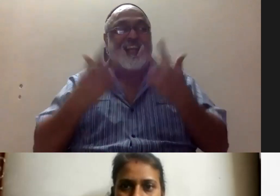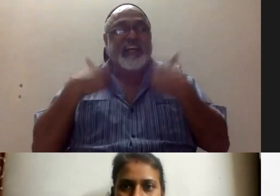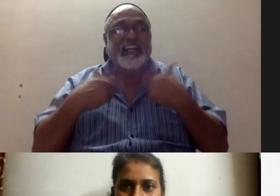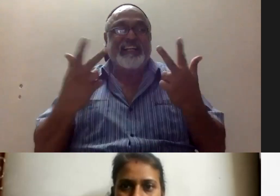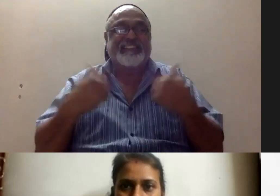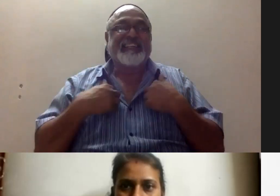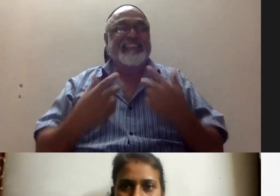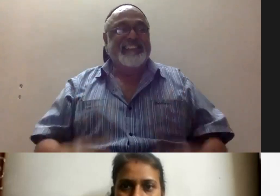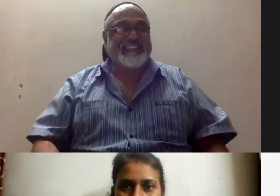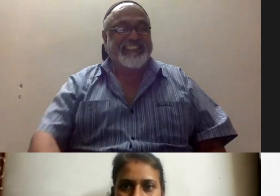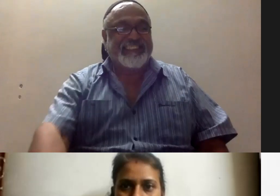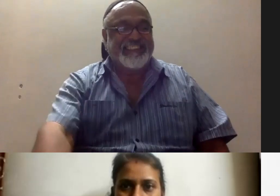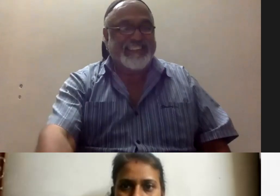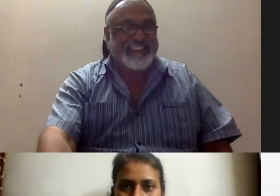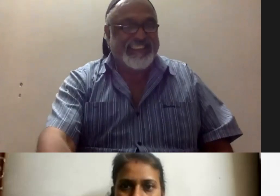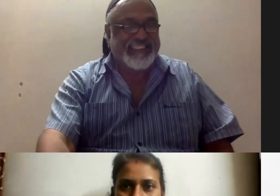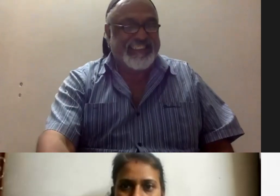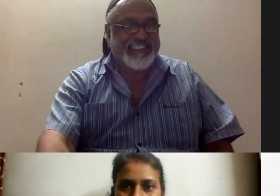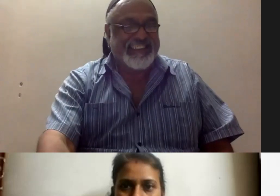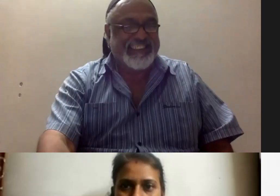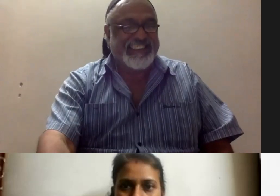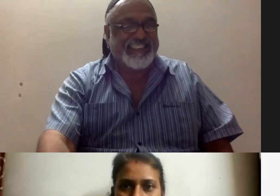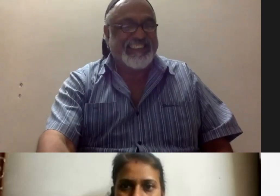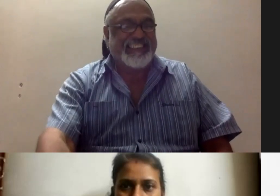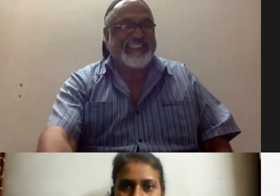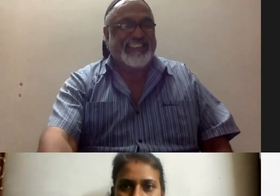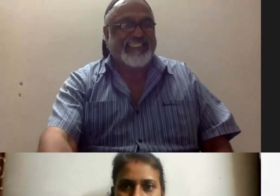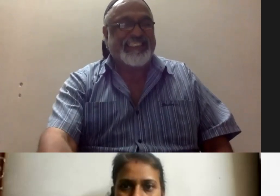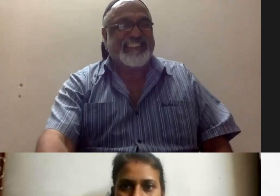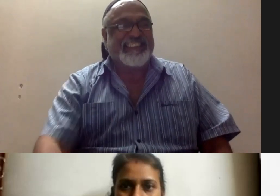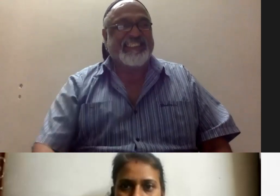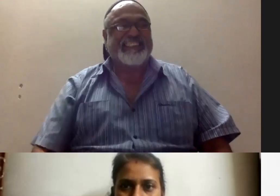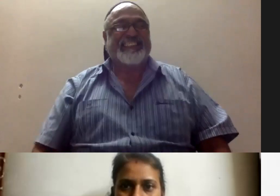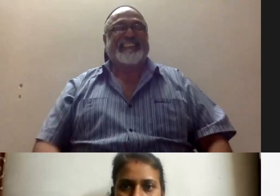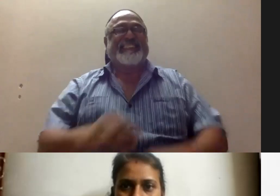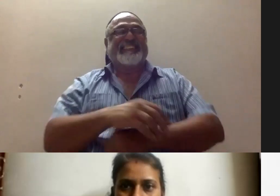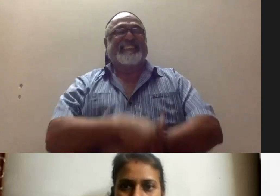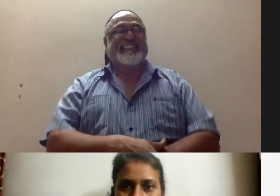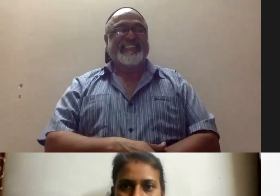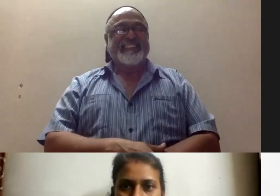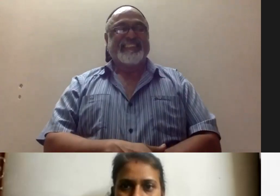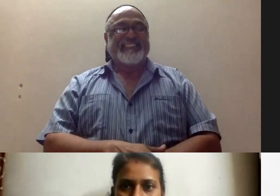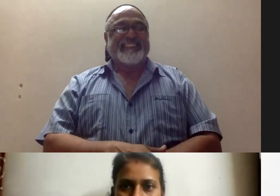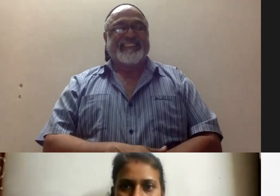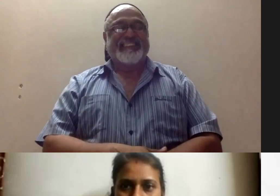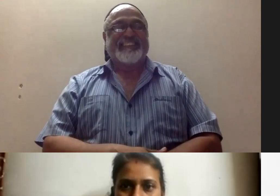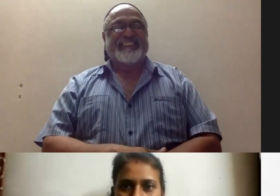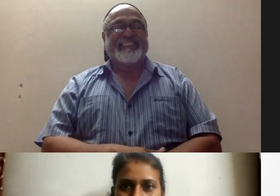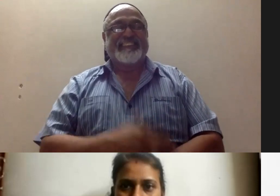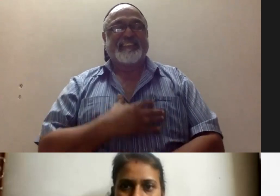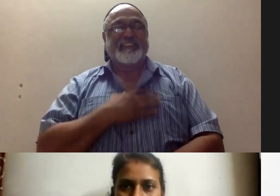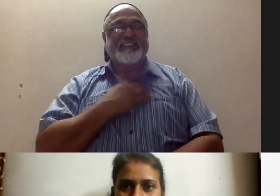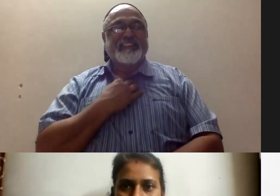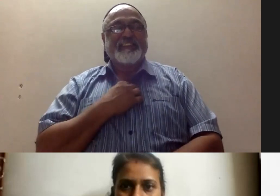can see ना. आपको तो मैं देख ही रही हूँ और बहुत खुश भी हो रही हूँ. But why aren't people